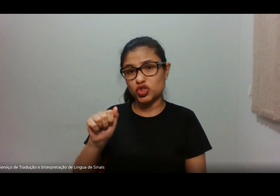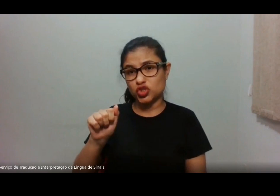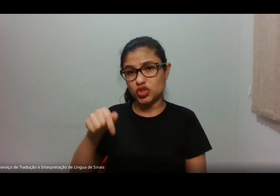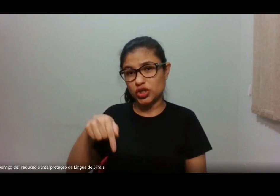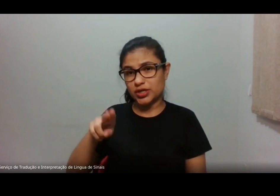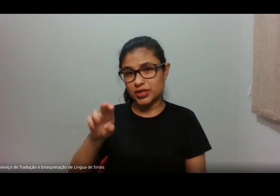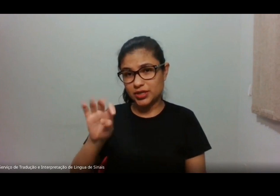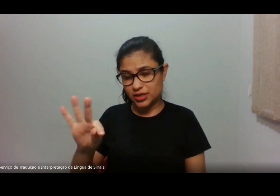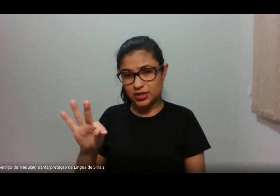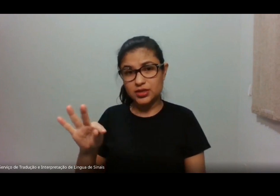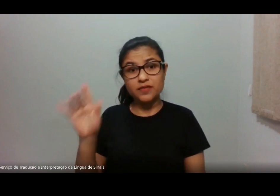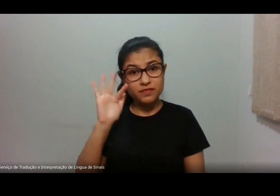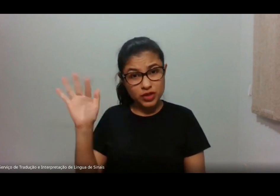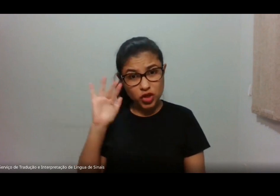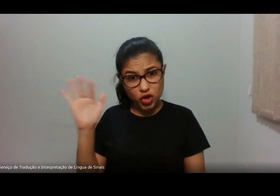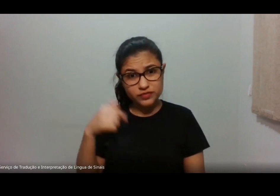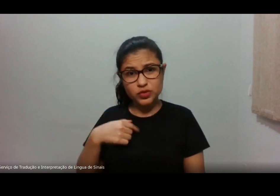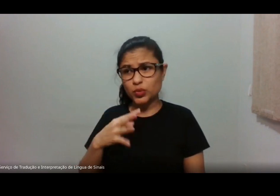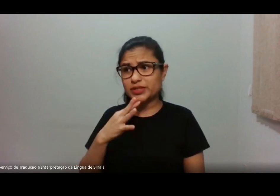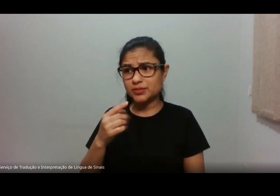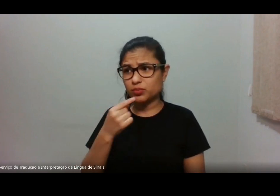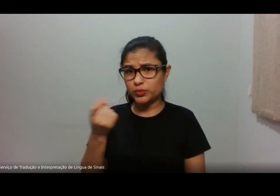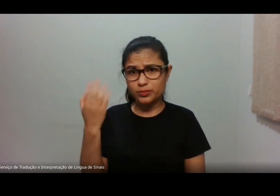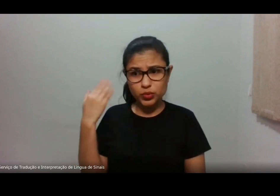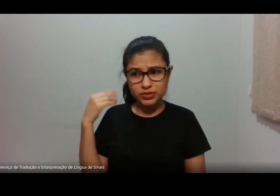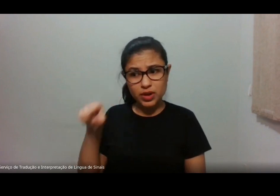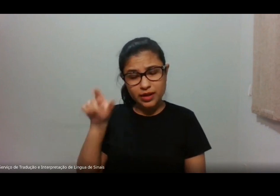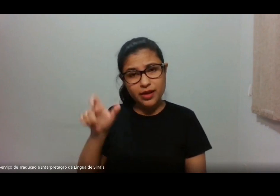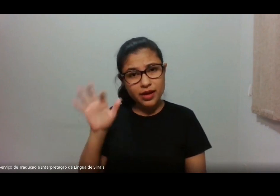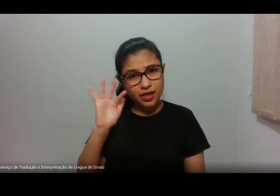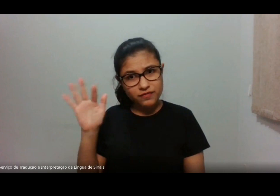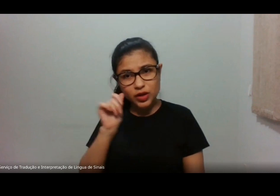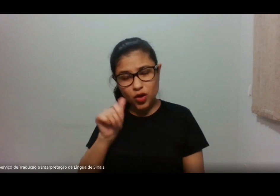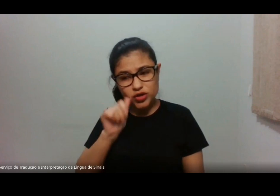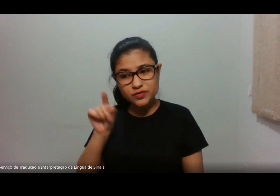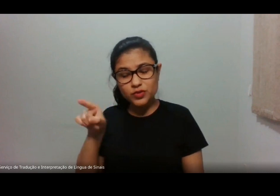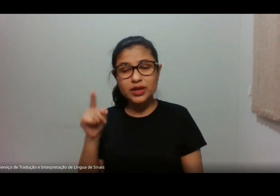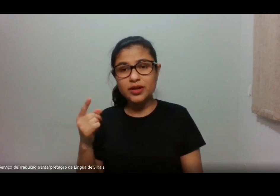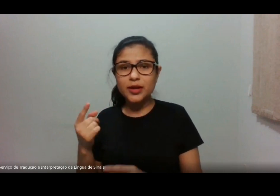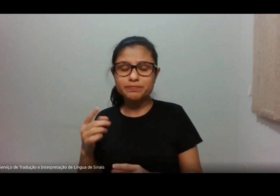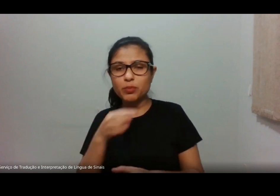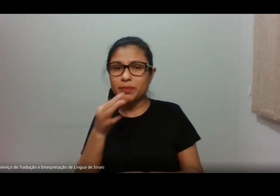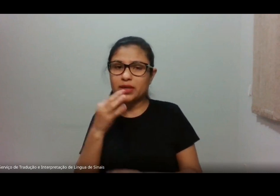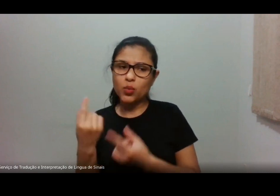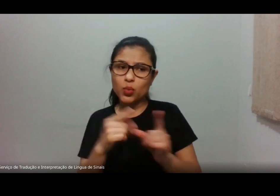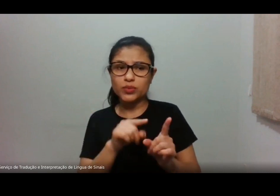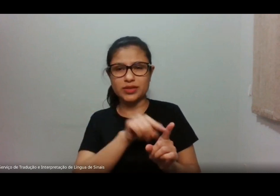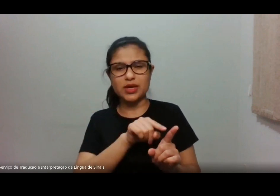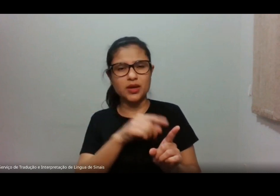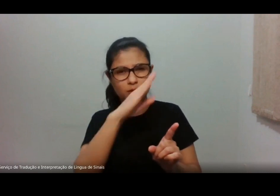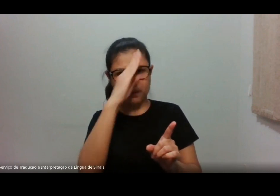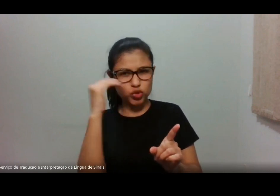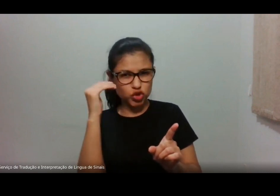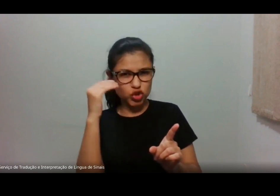eu não conhecia, fiquei conhecendo há pouco tempo, né, pelo livro, justamente ela se opôs ao que diz Bourdieu nesses